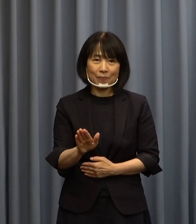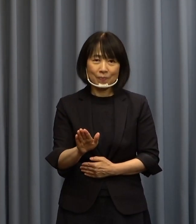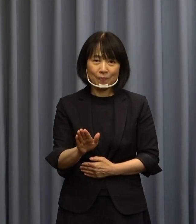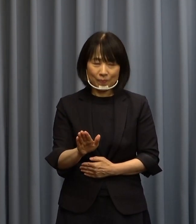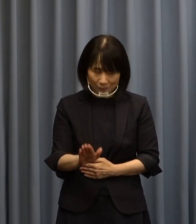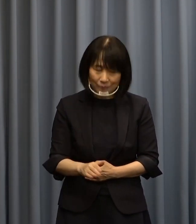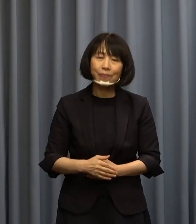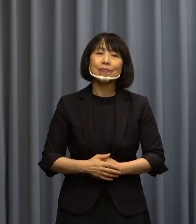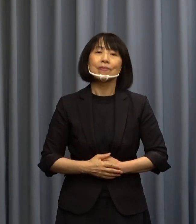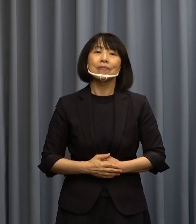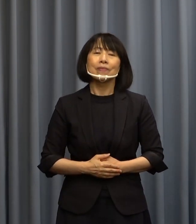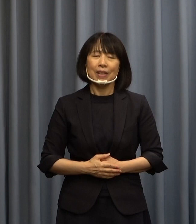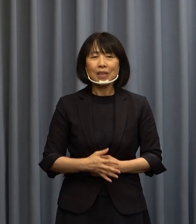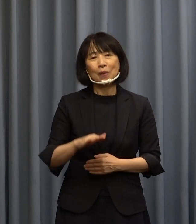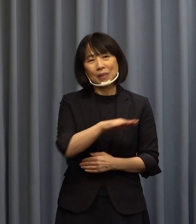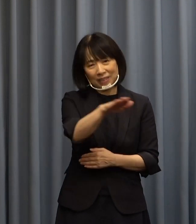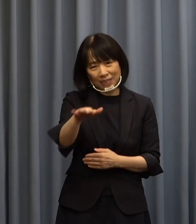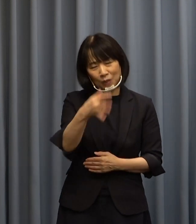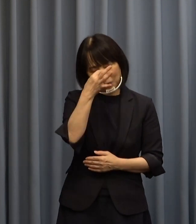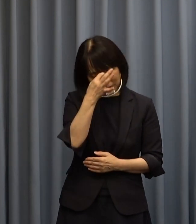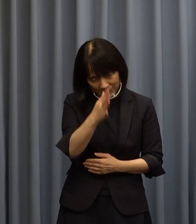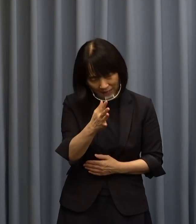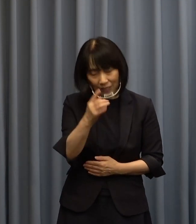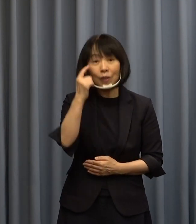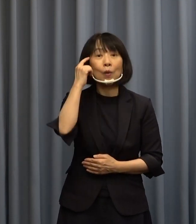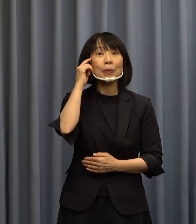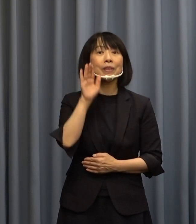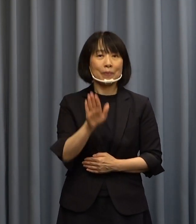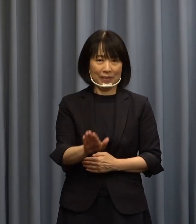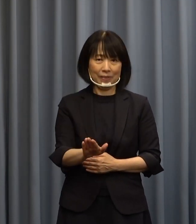残念でありますし、申し訳ない思いでもあります。